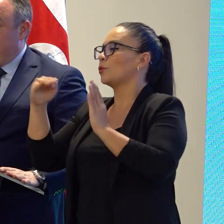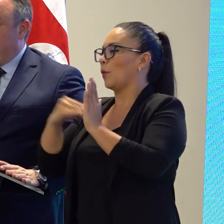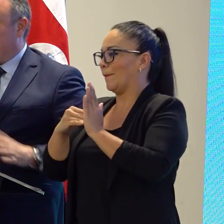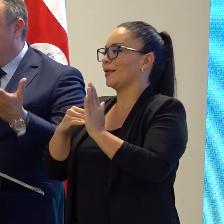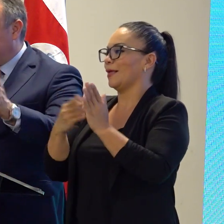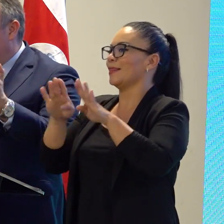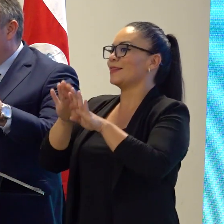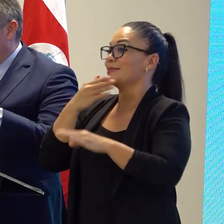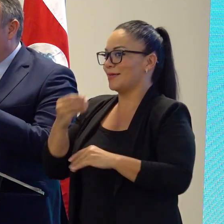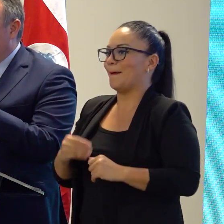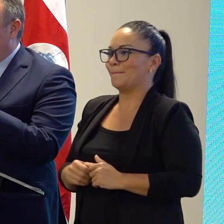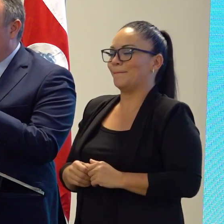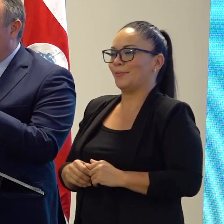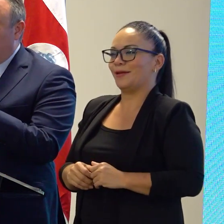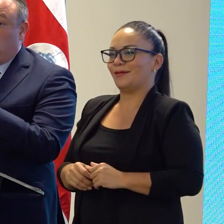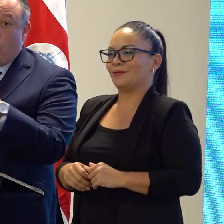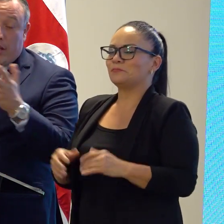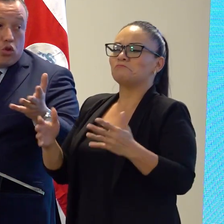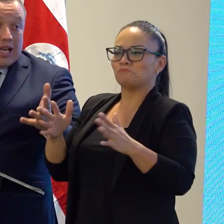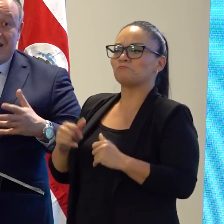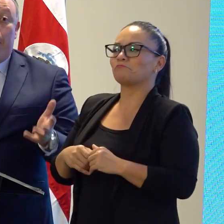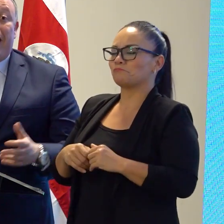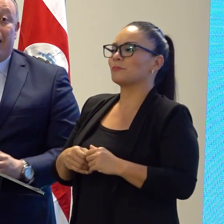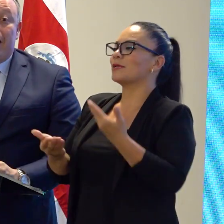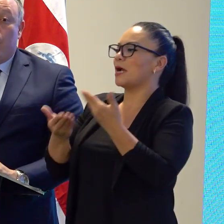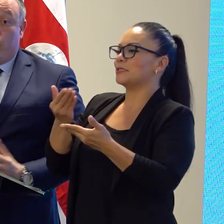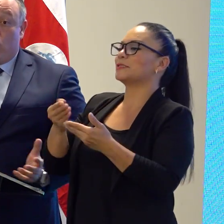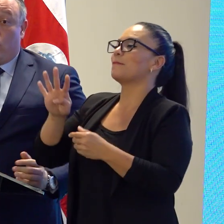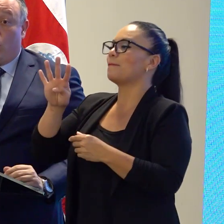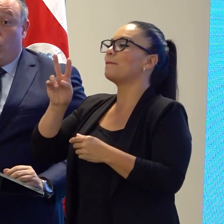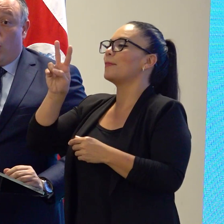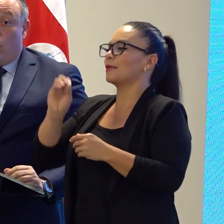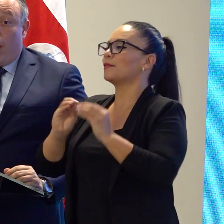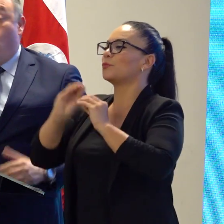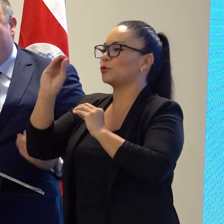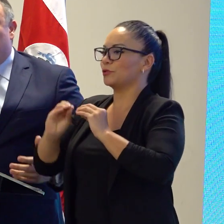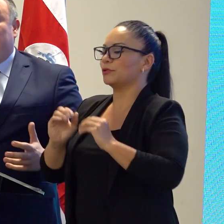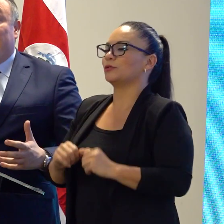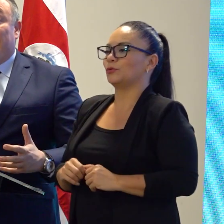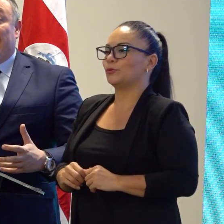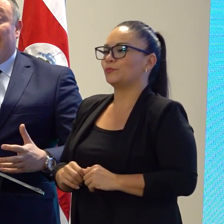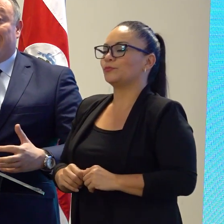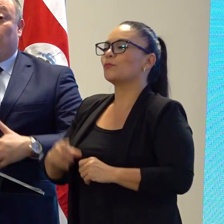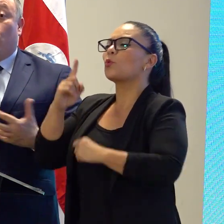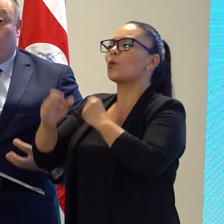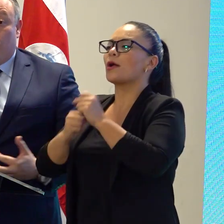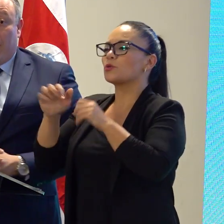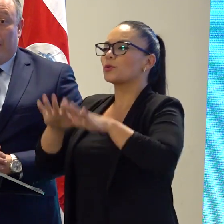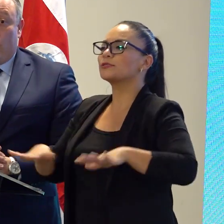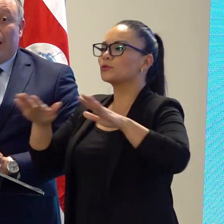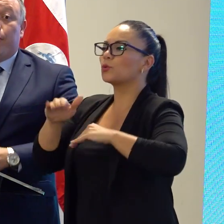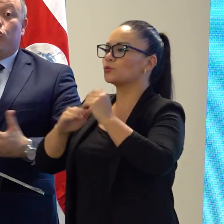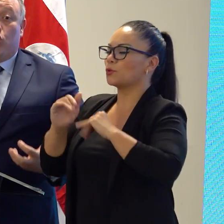al cierre de diciembre eso es más o menos un aumento de casi el veinte por ciento en un año en que el sector